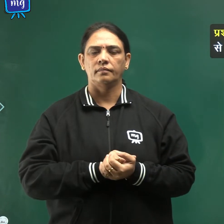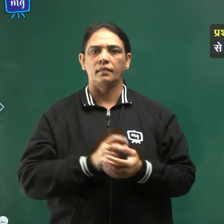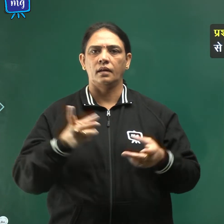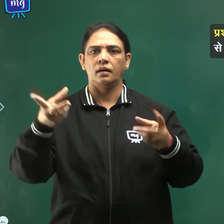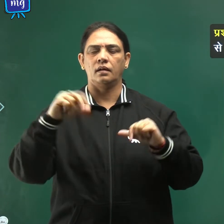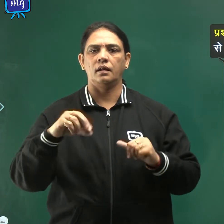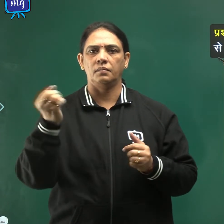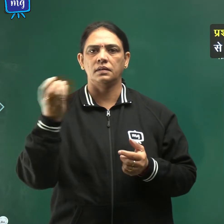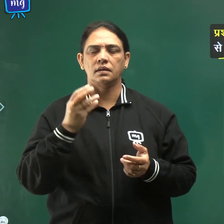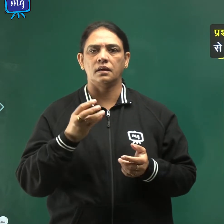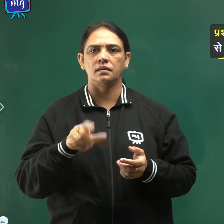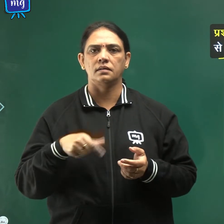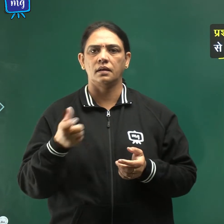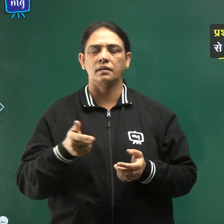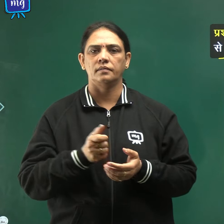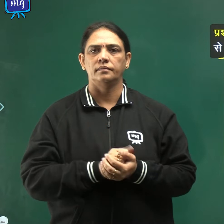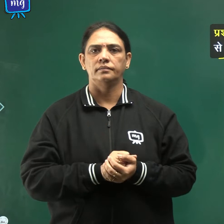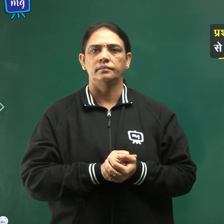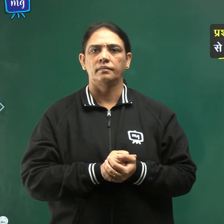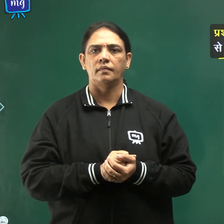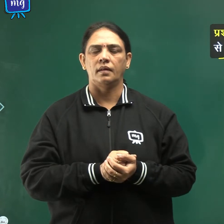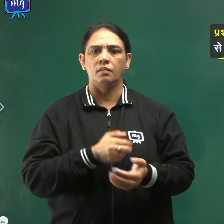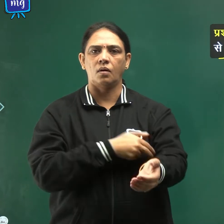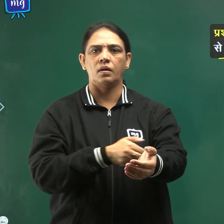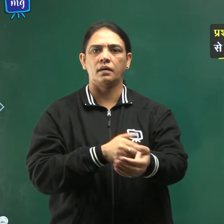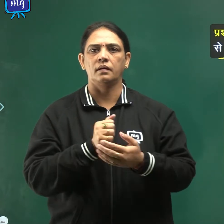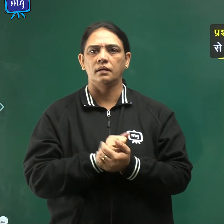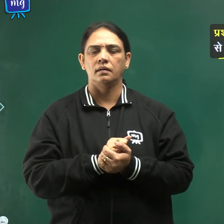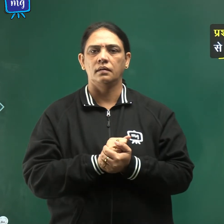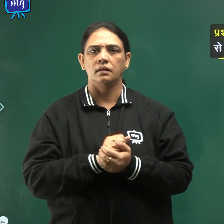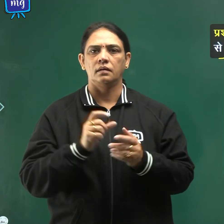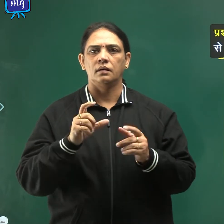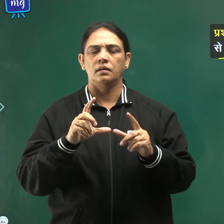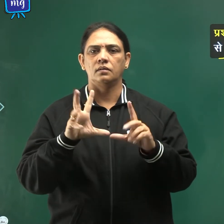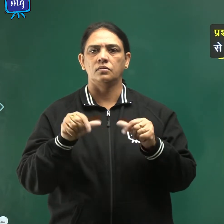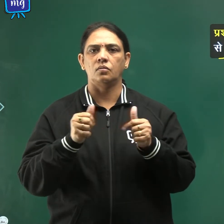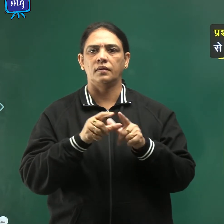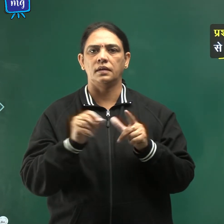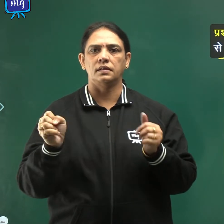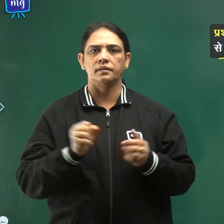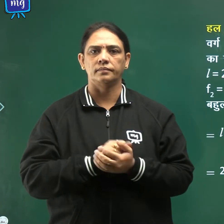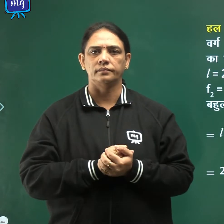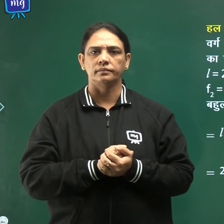निम्न बारंबारता बंटन से बहुलक ज्ञात कीजिए।